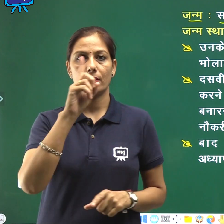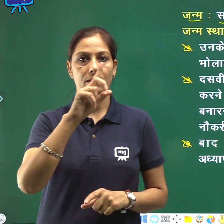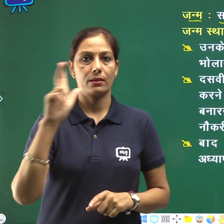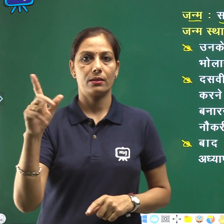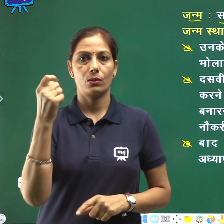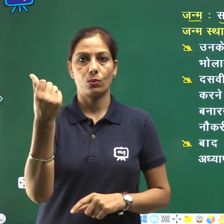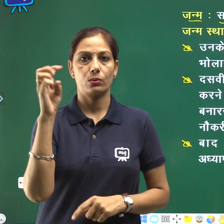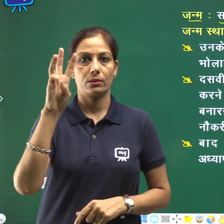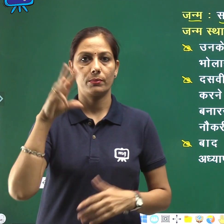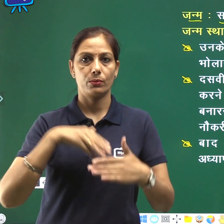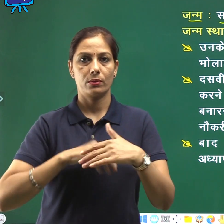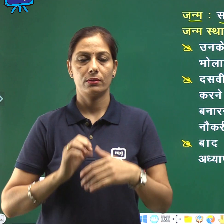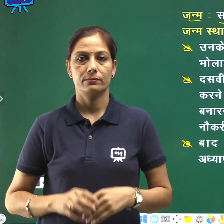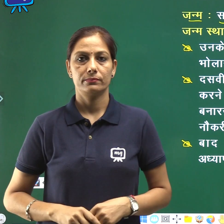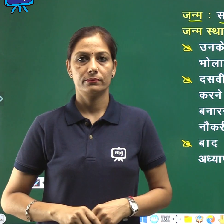हुआ।